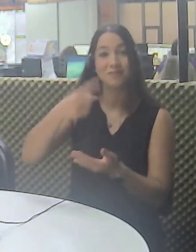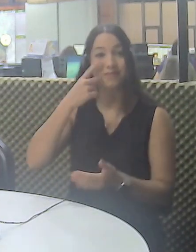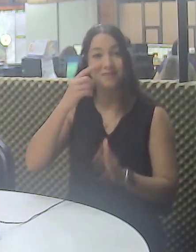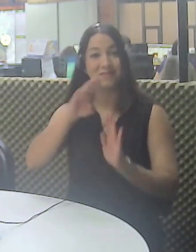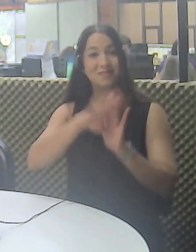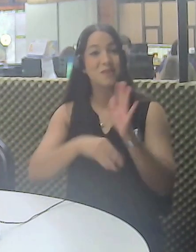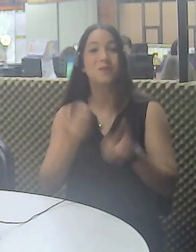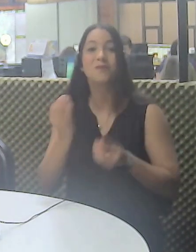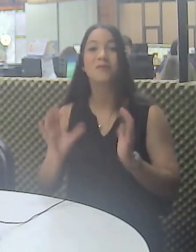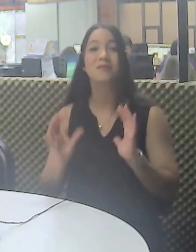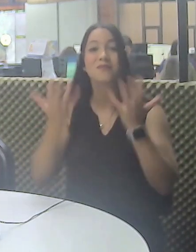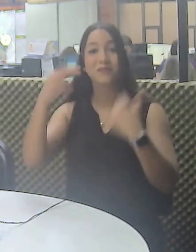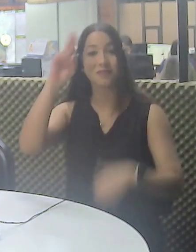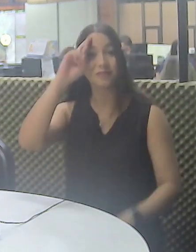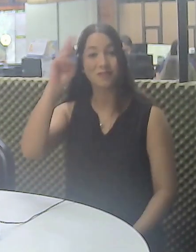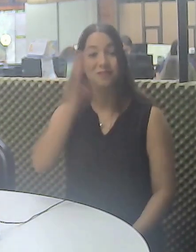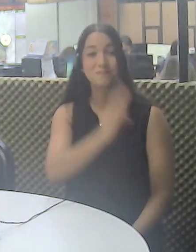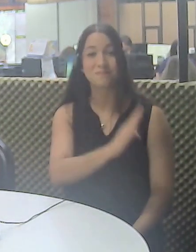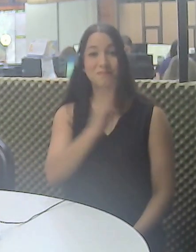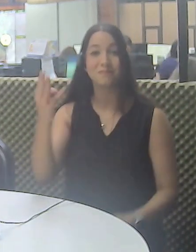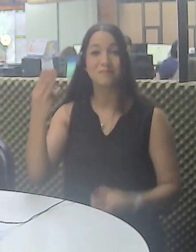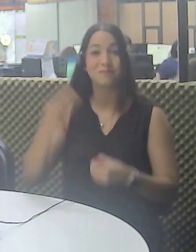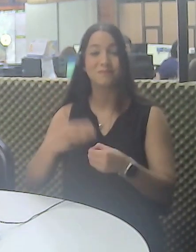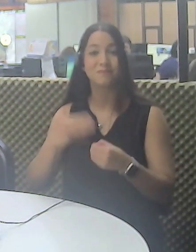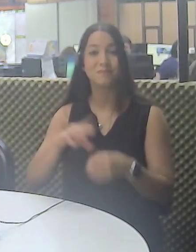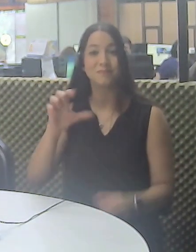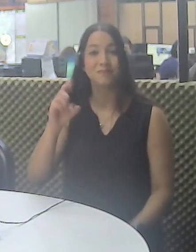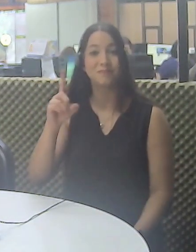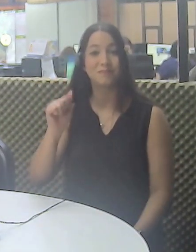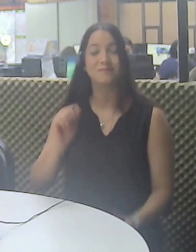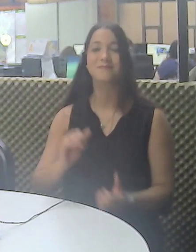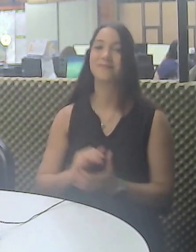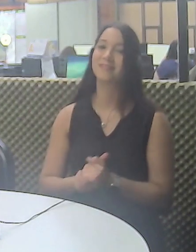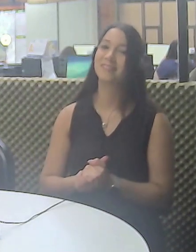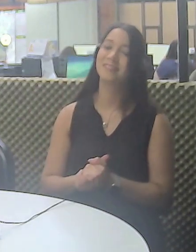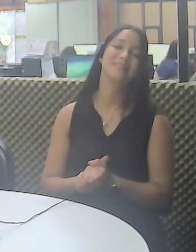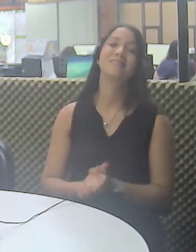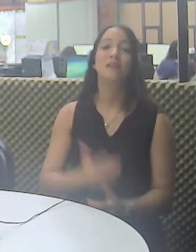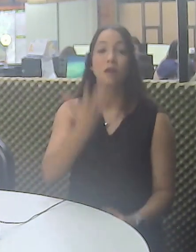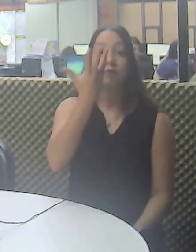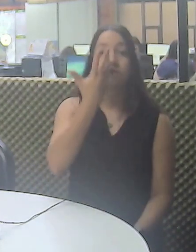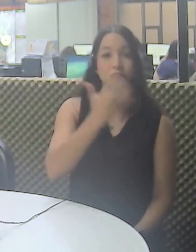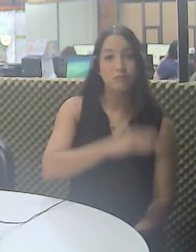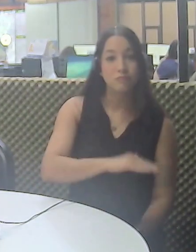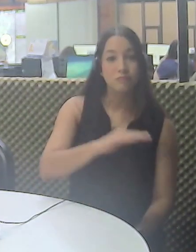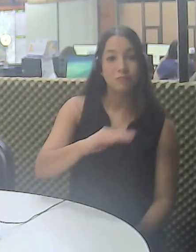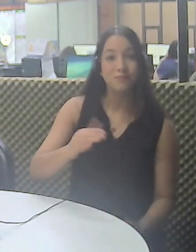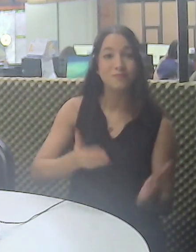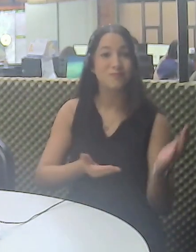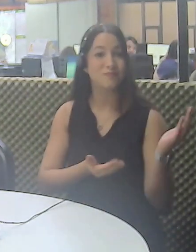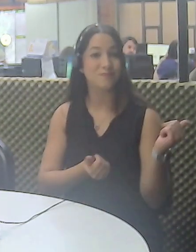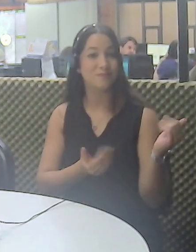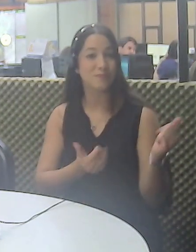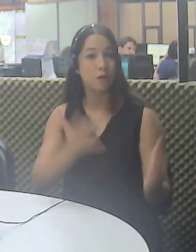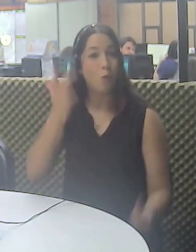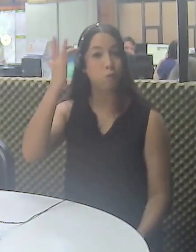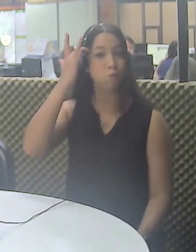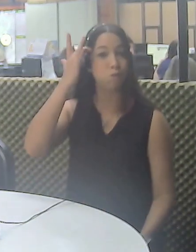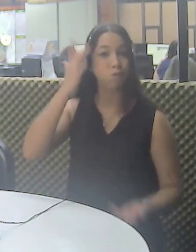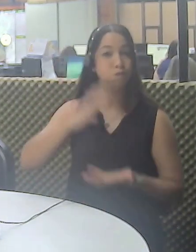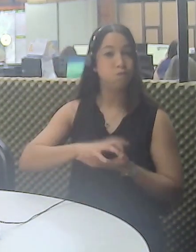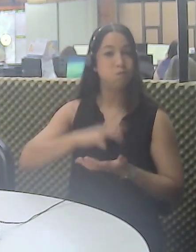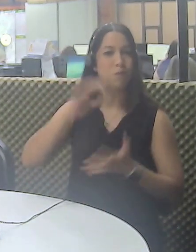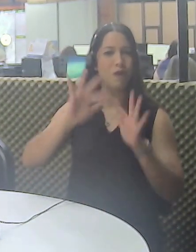conferir como foi o evento com a diretora da Biblioteca Municipal, Leda Furtado. Crianças, jovens, adultos,